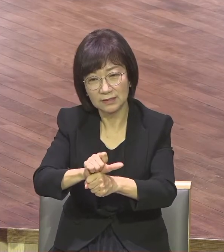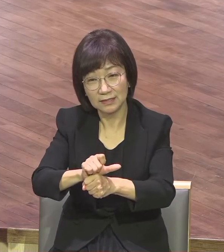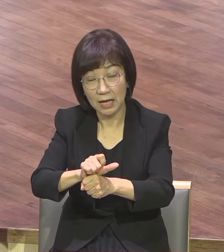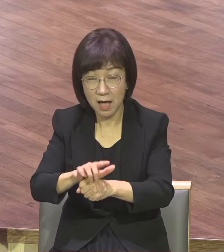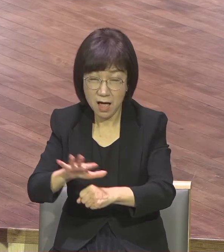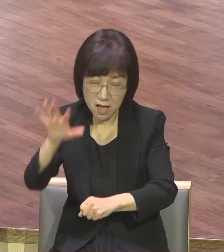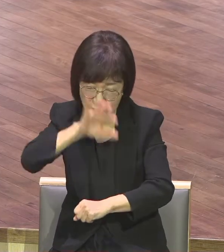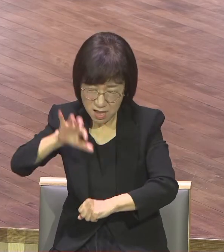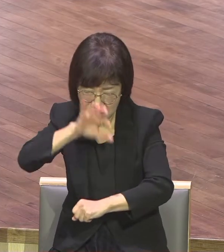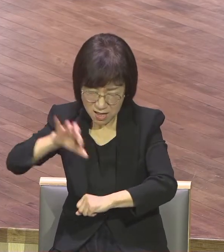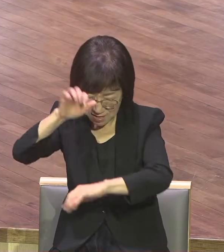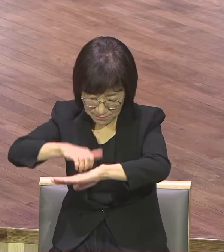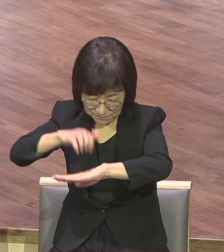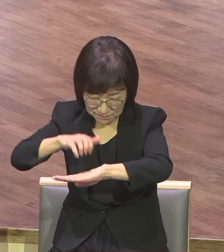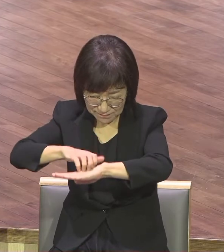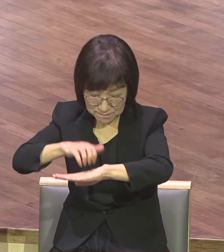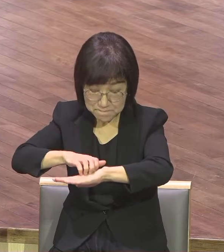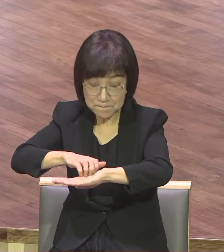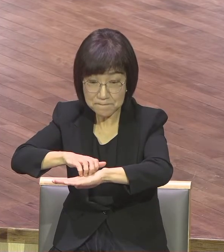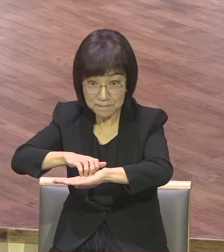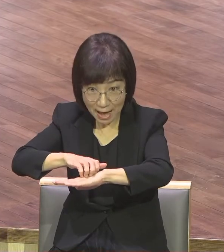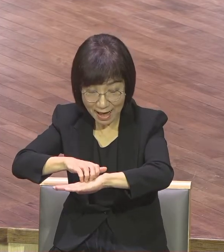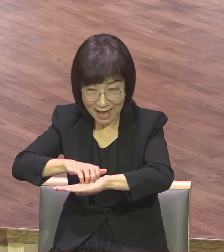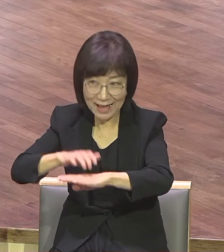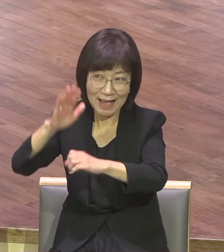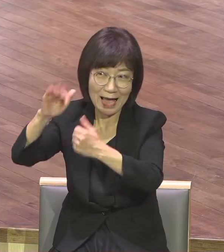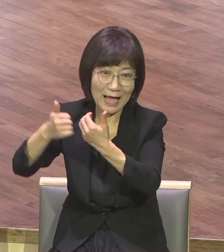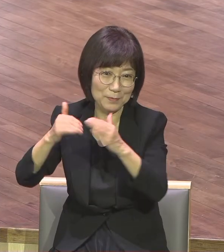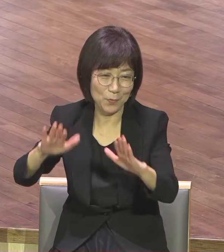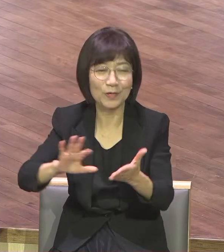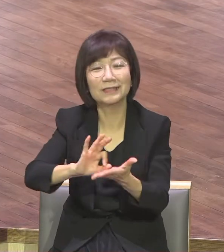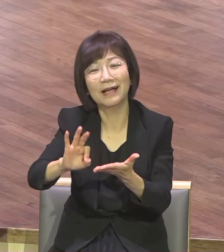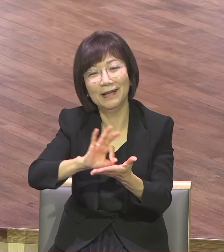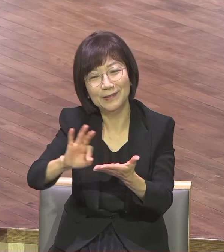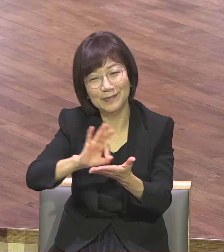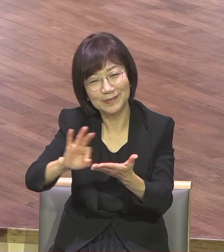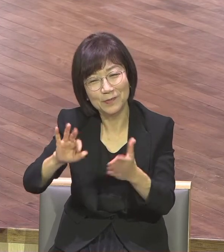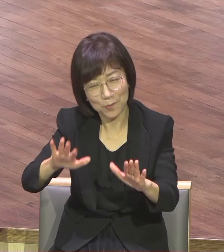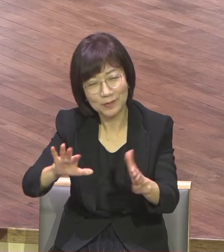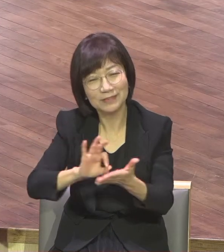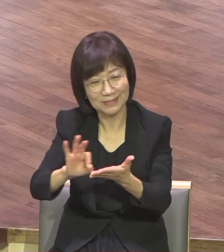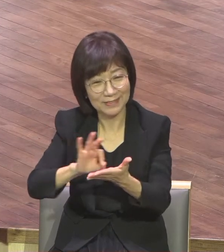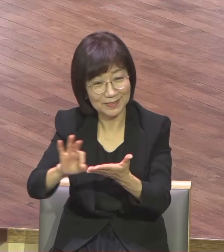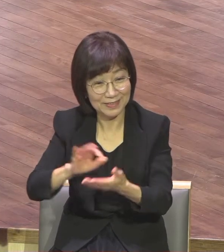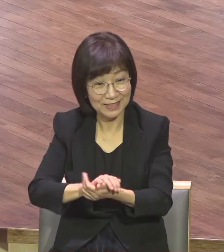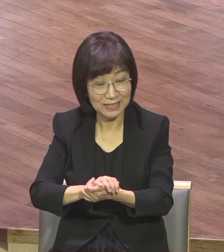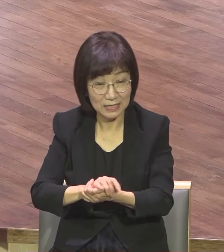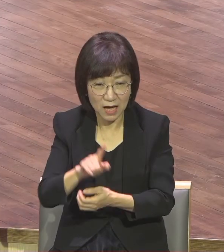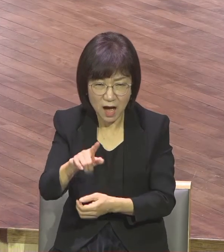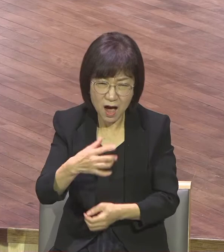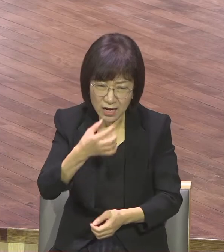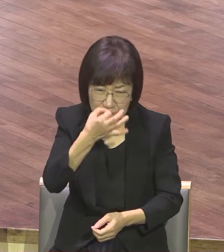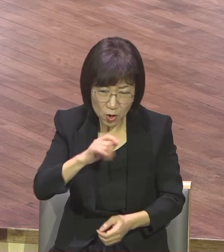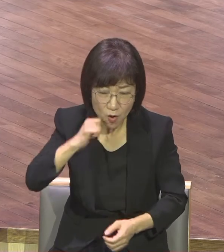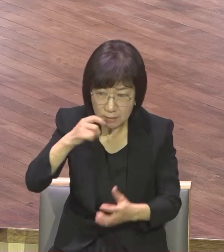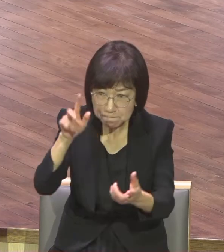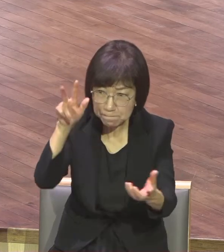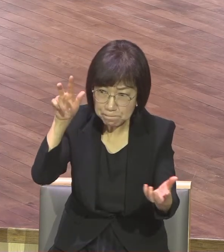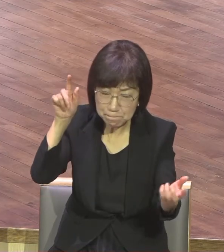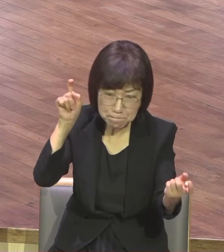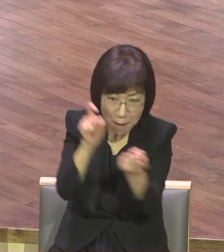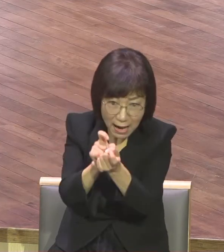그런 연단을 받으니까 하나님께서 서셨어요. 사모들이 아멘. 그 서셨다고 연단 오면 하나님 앞에 받으세요.